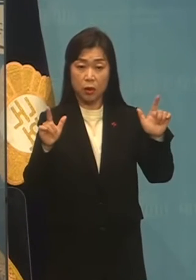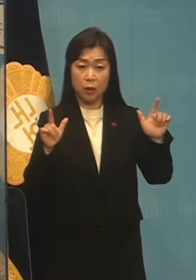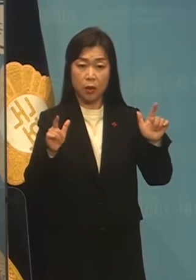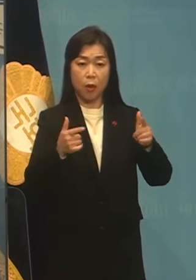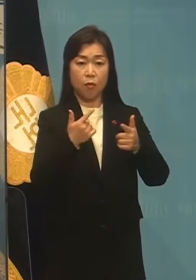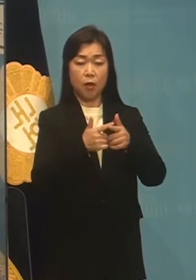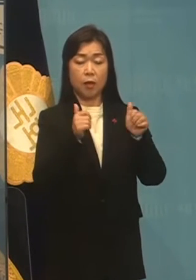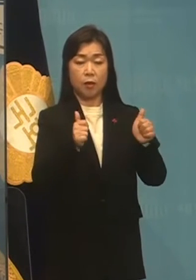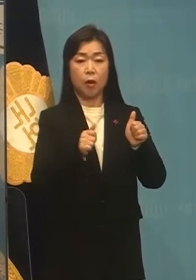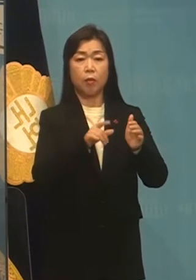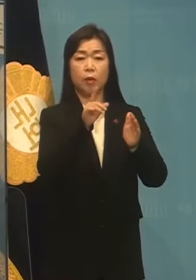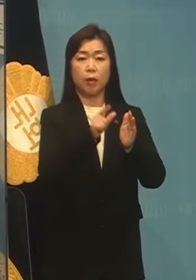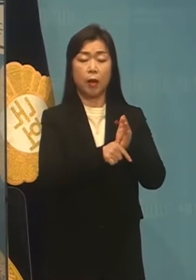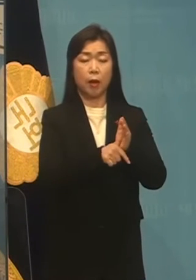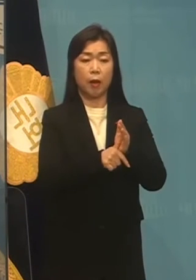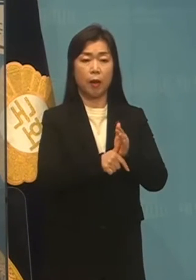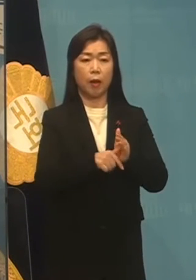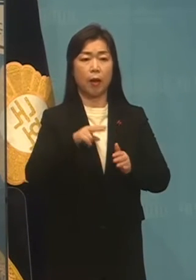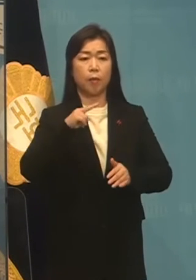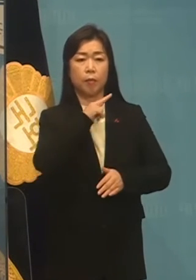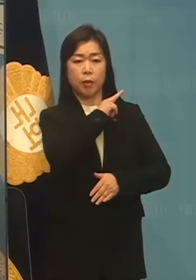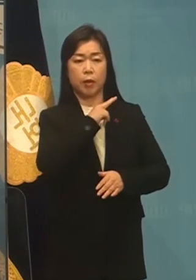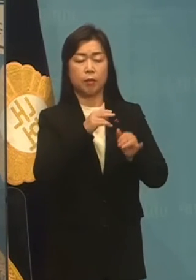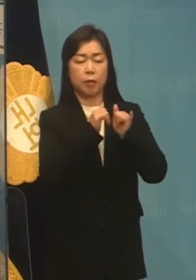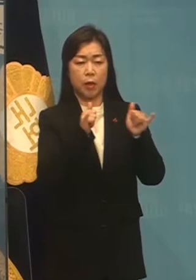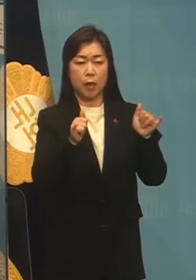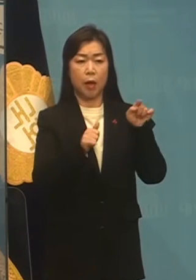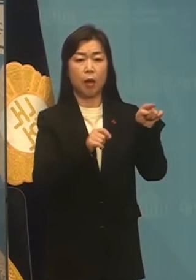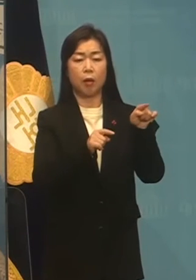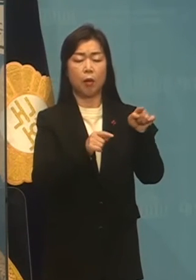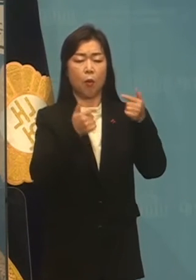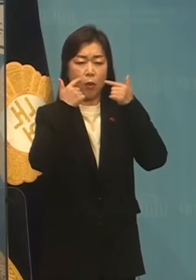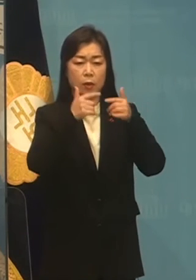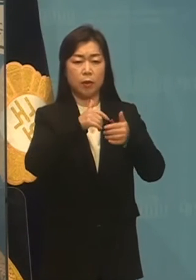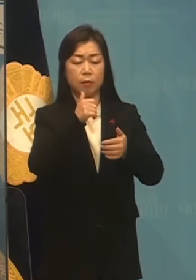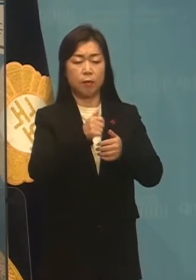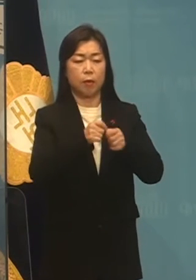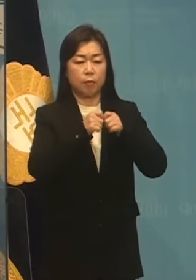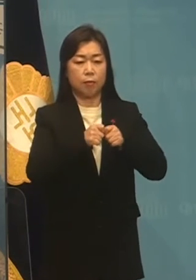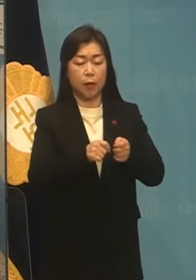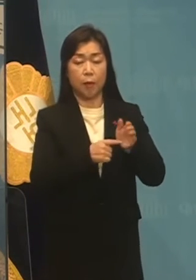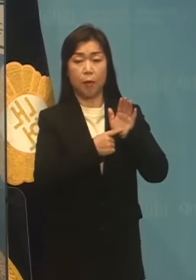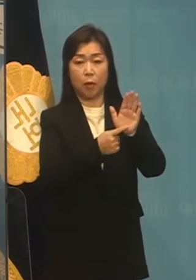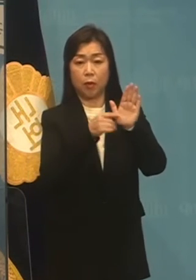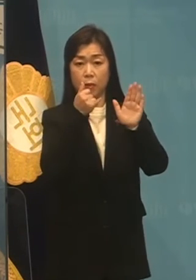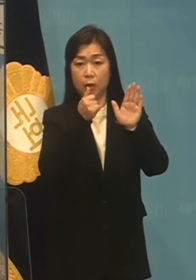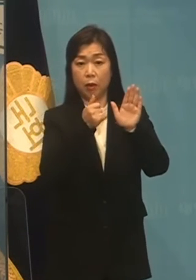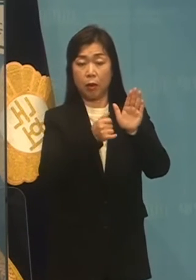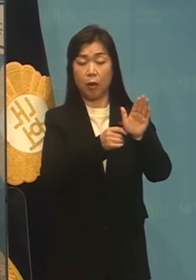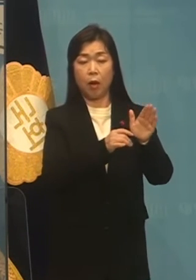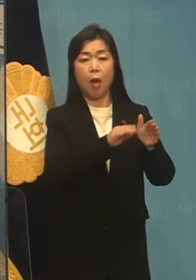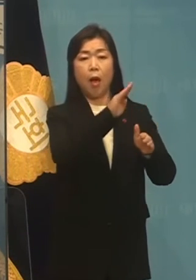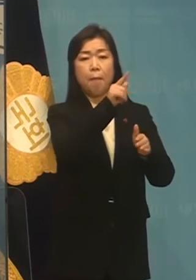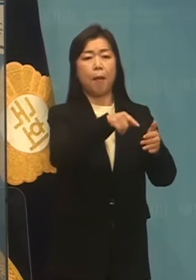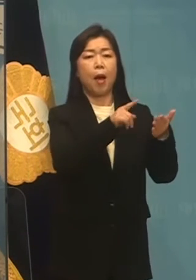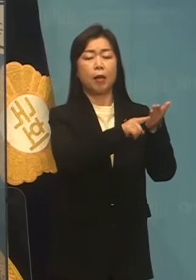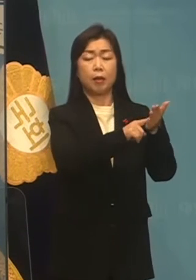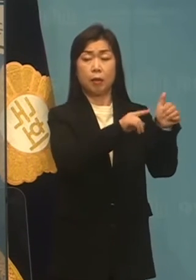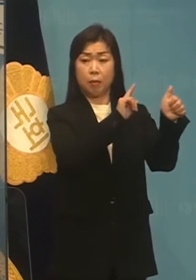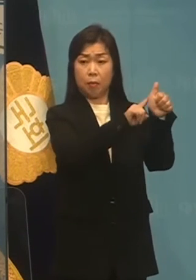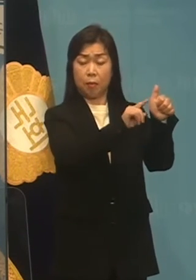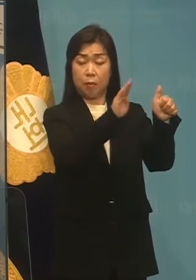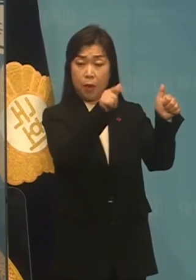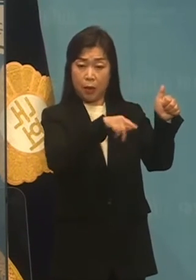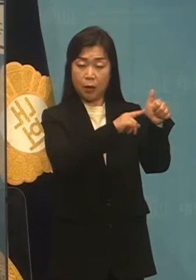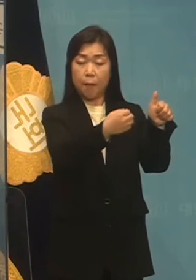때 낱낱이 밝혀졌습니다. 본인이 제기한 박형준 딸의 입시 부정은